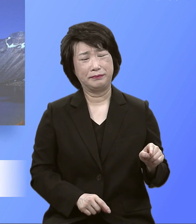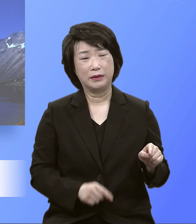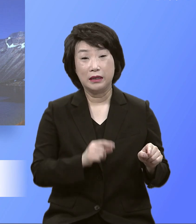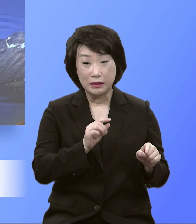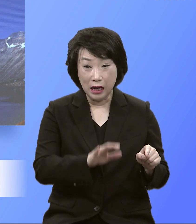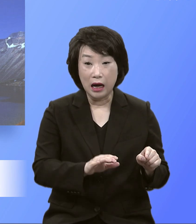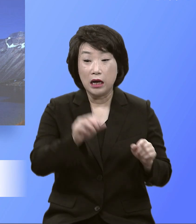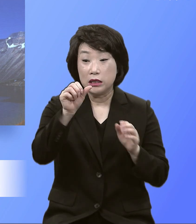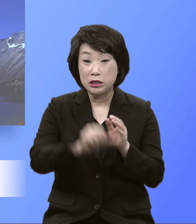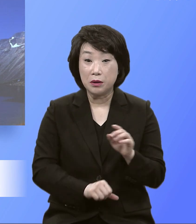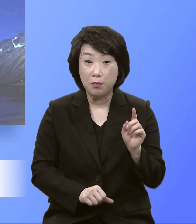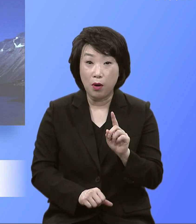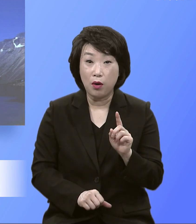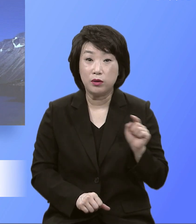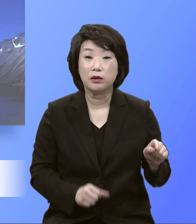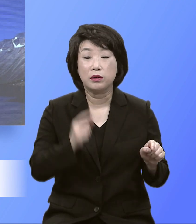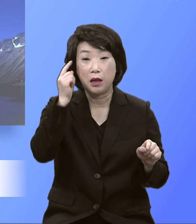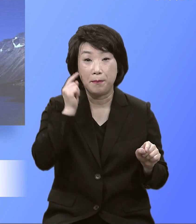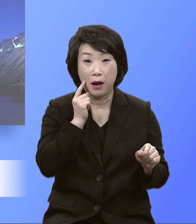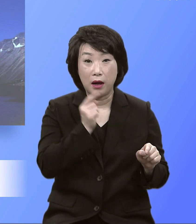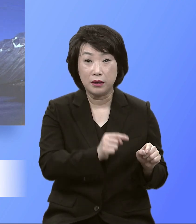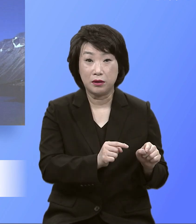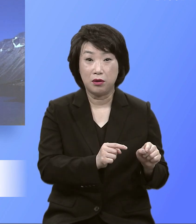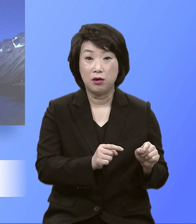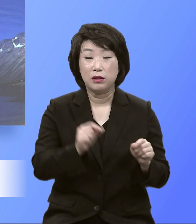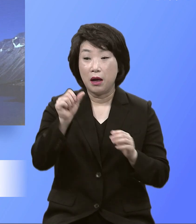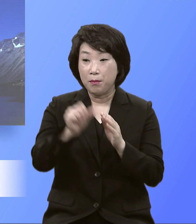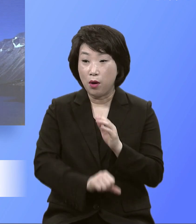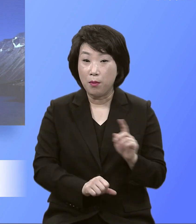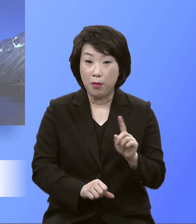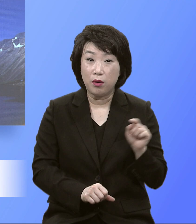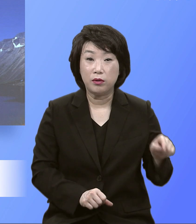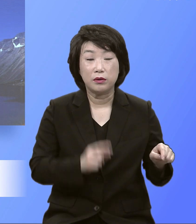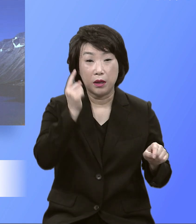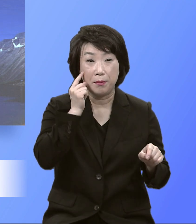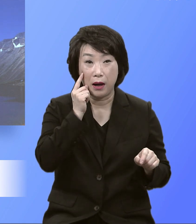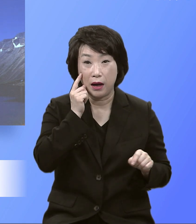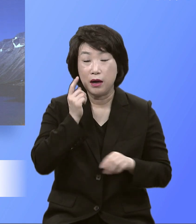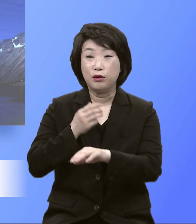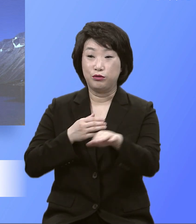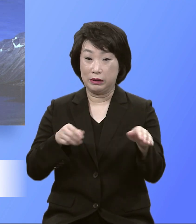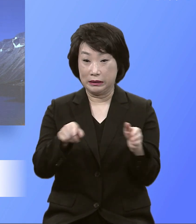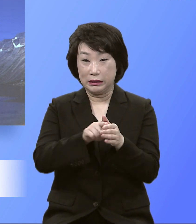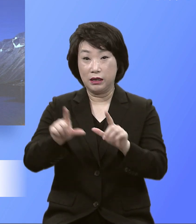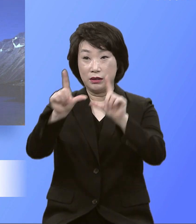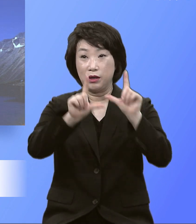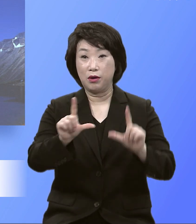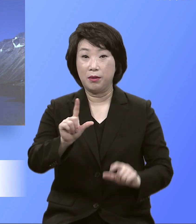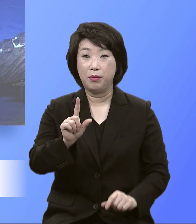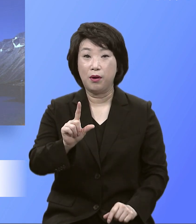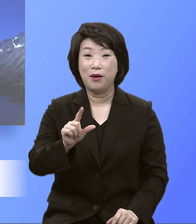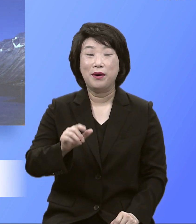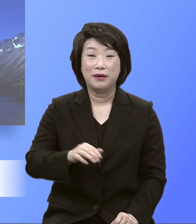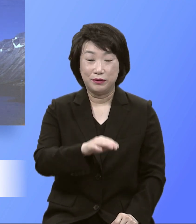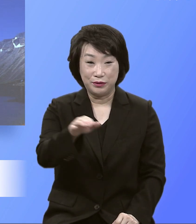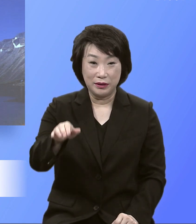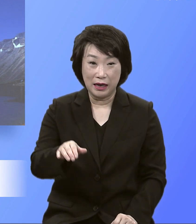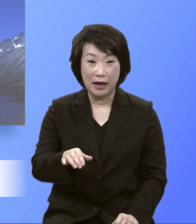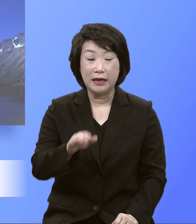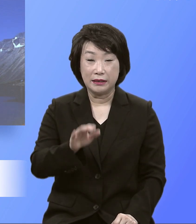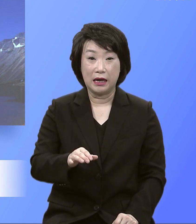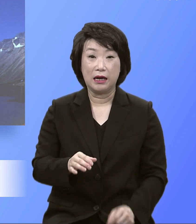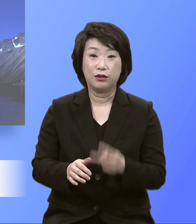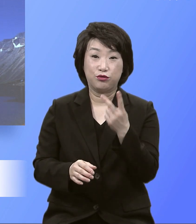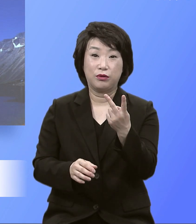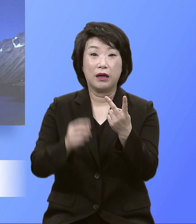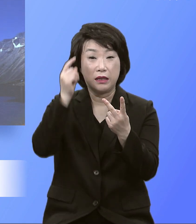무엇이 지는가를 한번 잘 생각, 어떤 것이 지는 것인가. 그래서 우리 신앙생활은 우리가 이중적으로